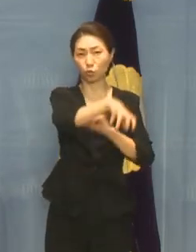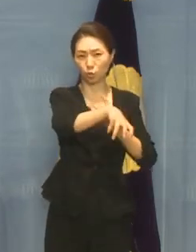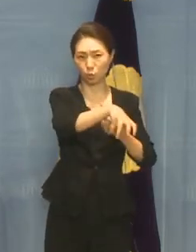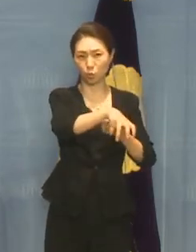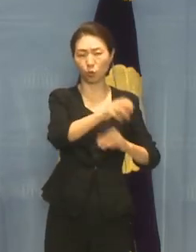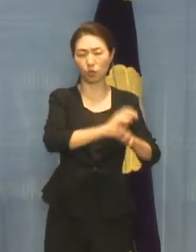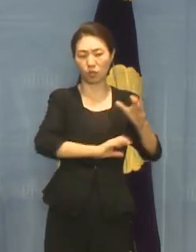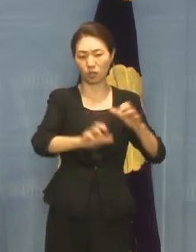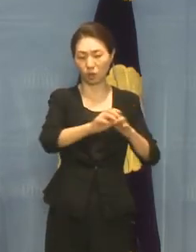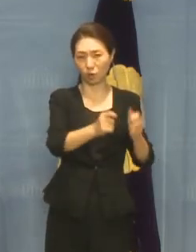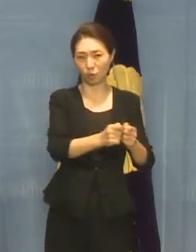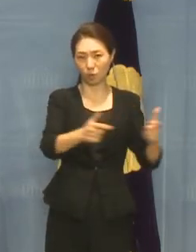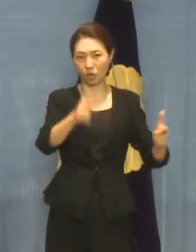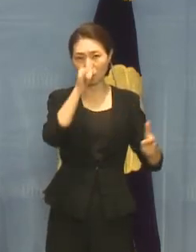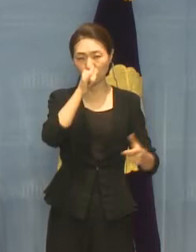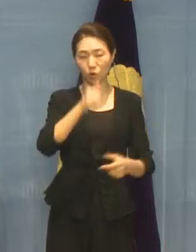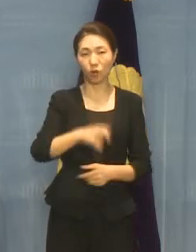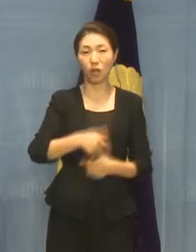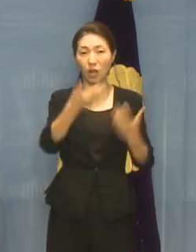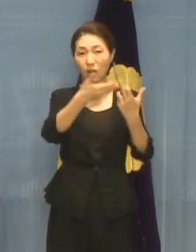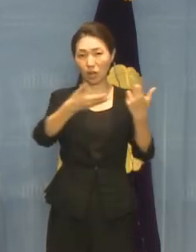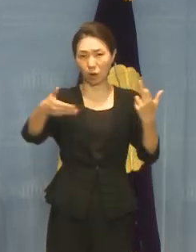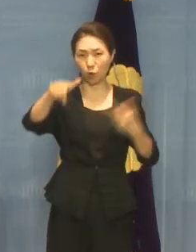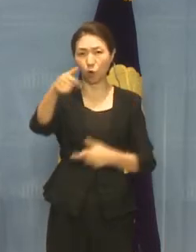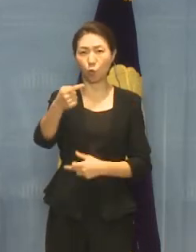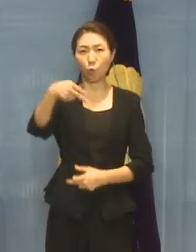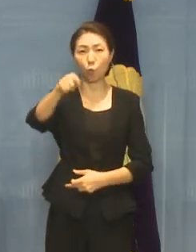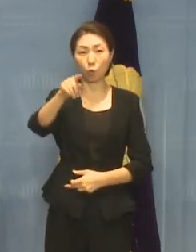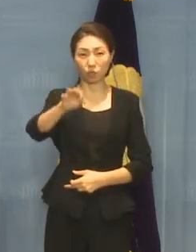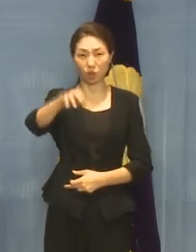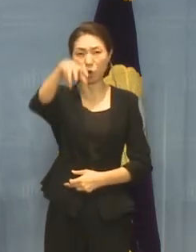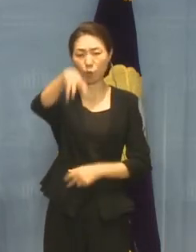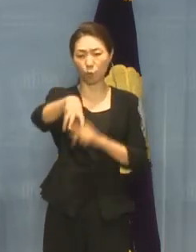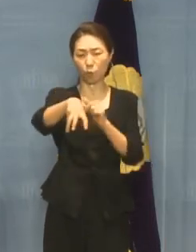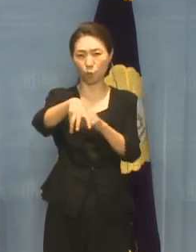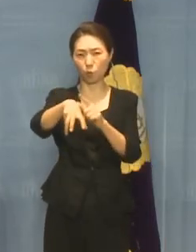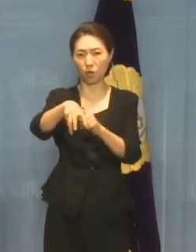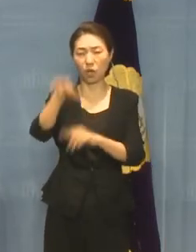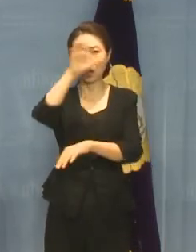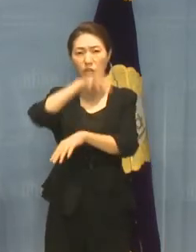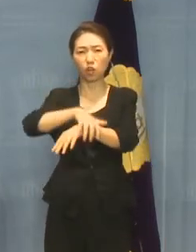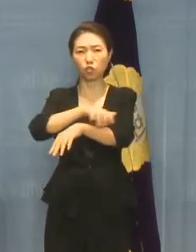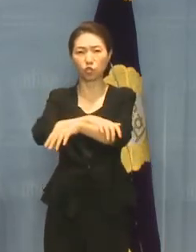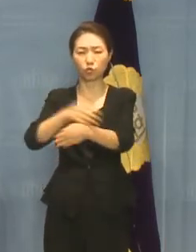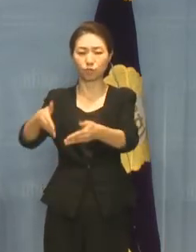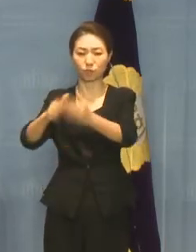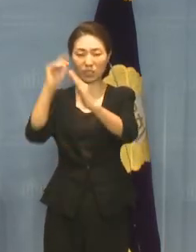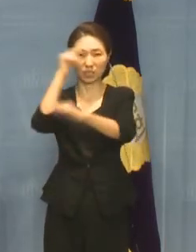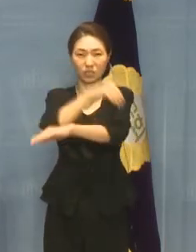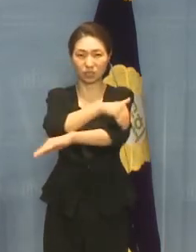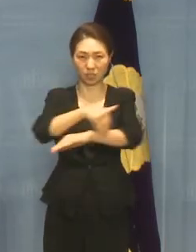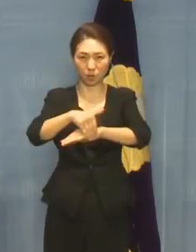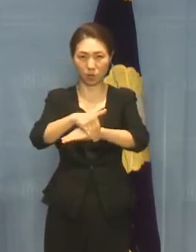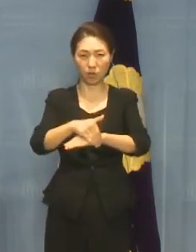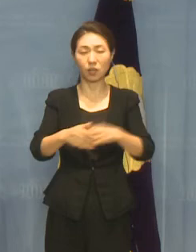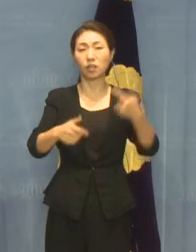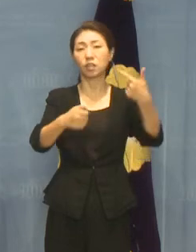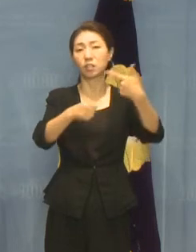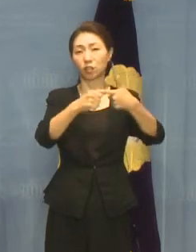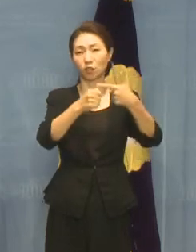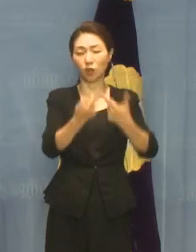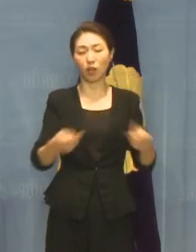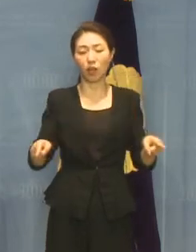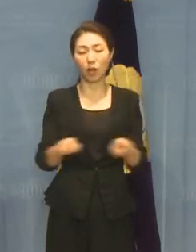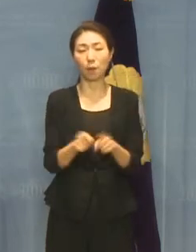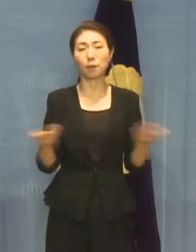고성연수원의 정체성을 확립할 계획입니다. 여섯째로 함께 만들어가는 인류 국회입니다. 이를 위해 국회 사무처는